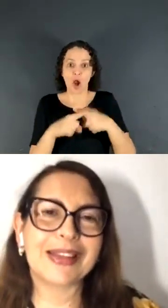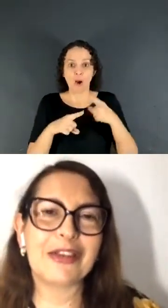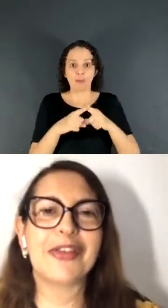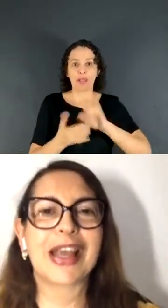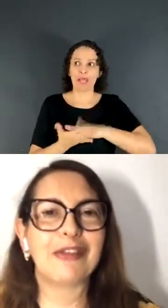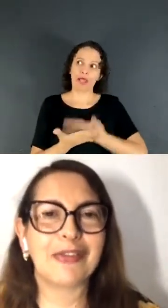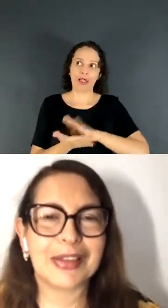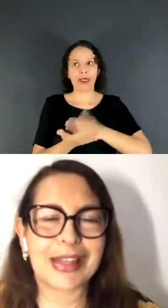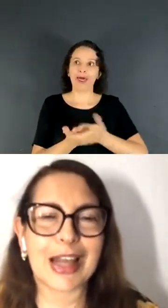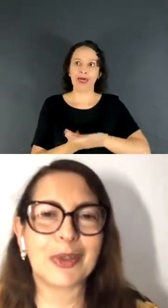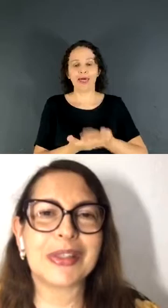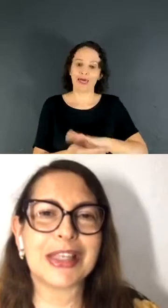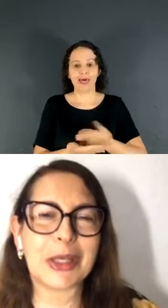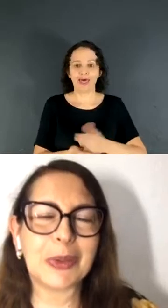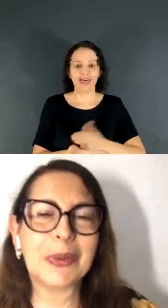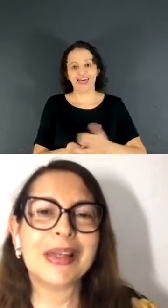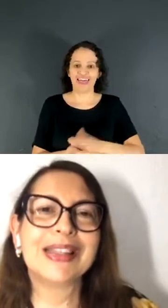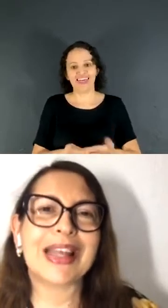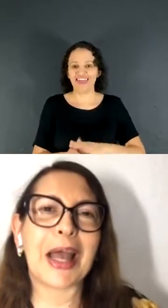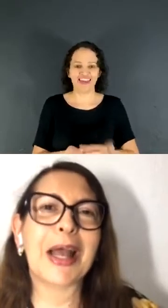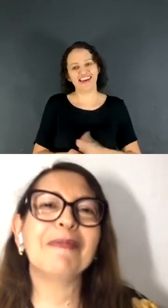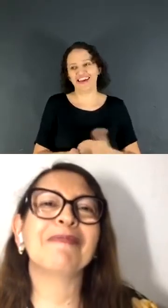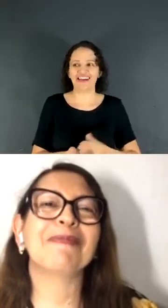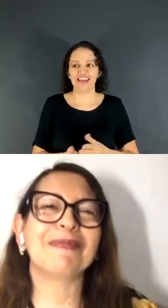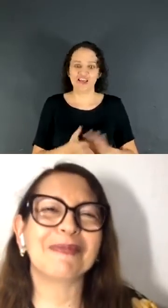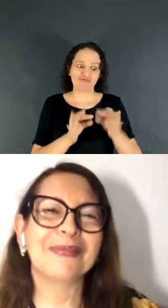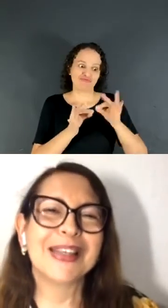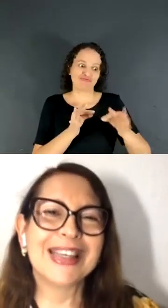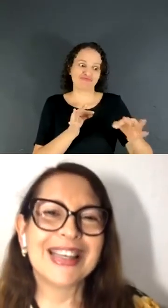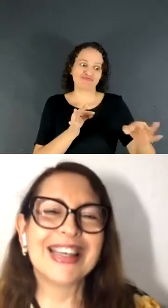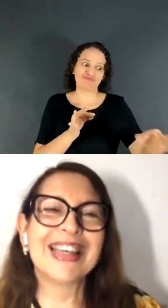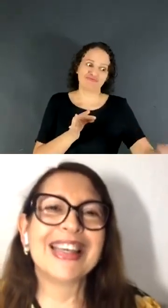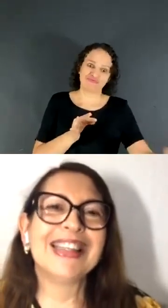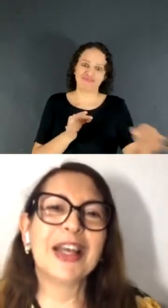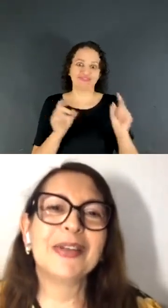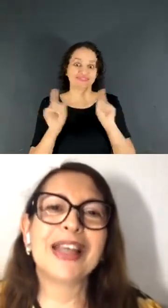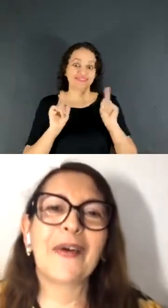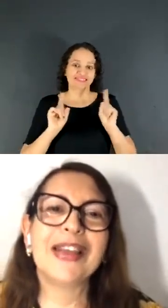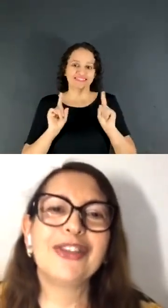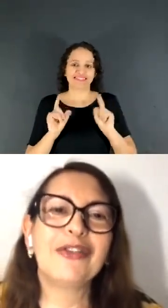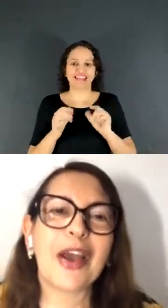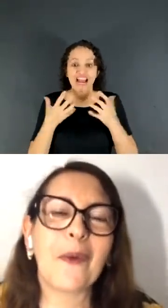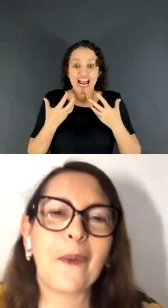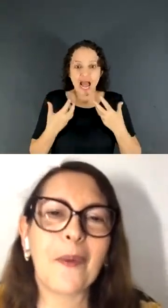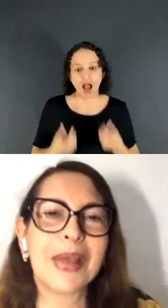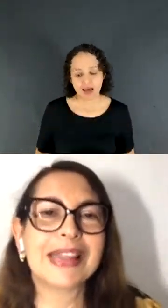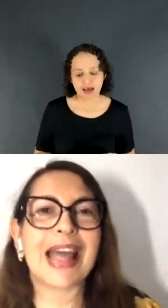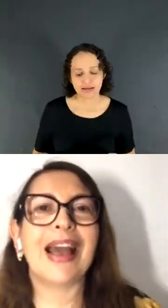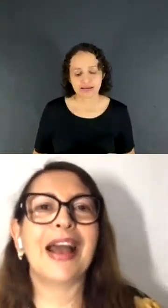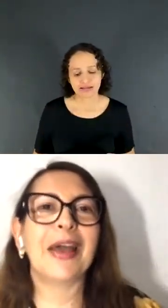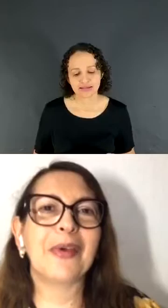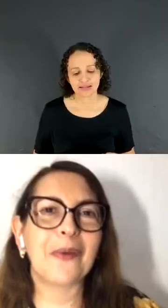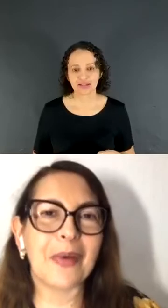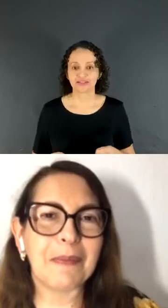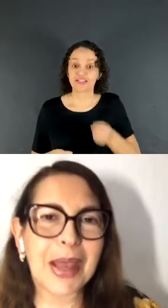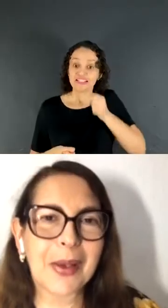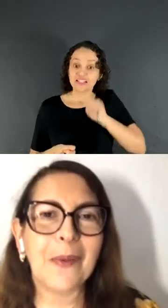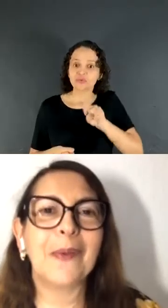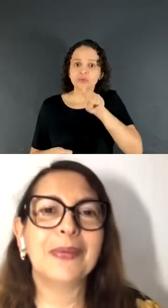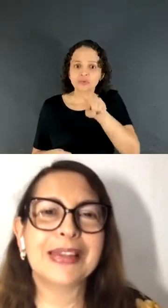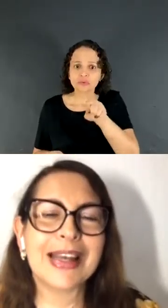porque ela tem que ficar traduzindo, tá? Então, se alguém tiver algum comentário,